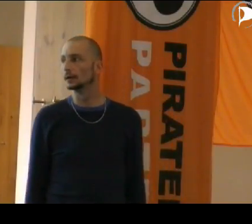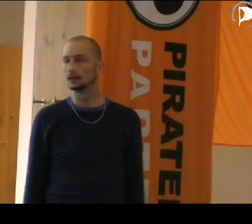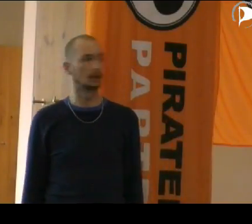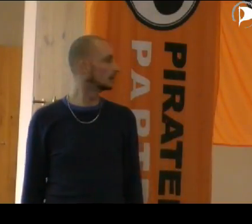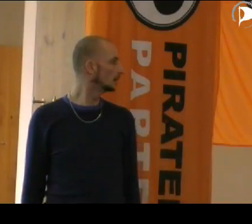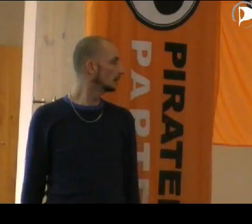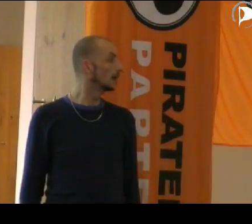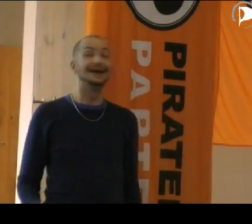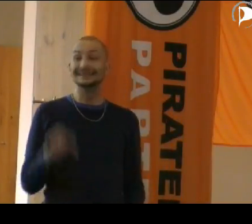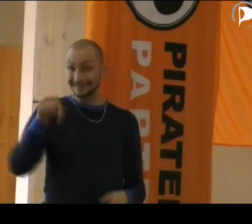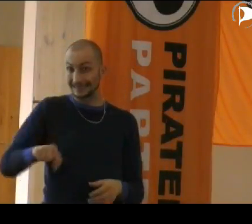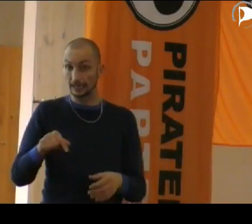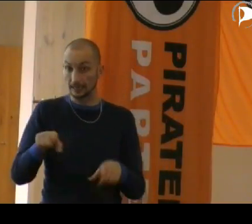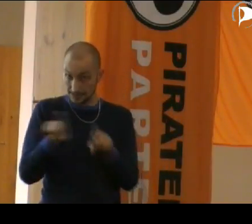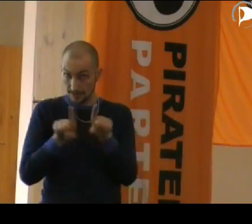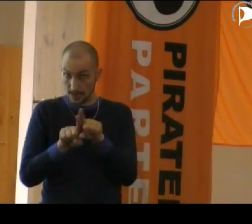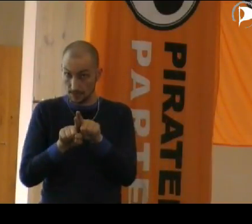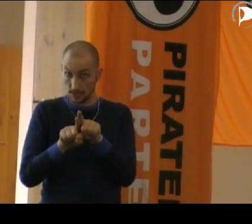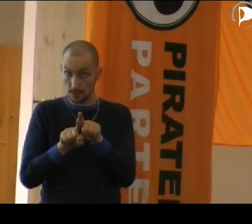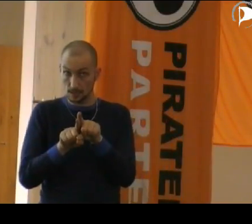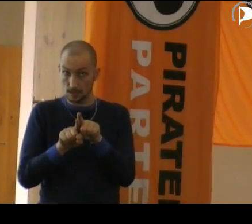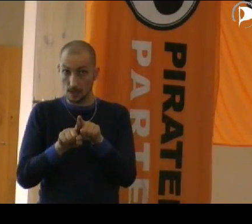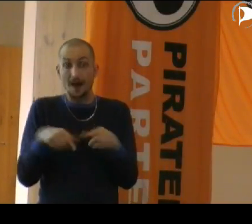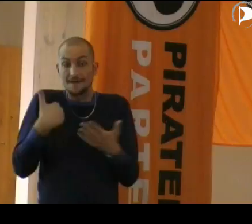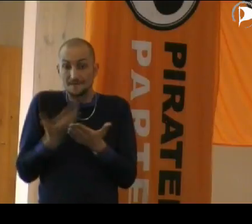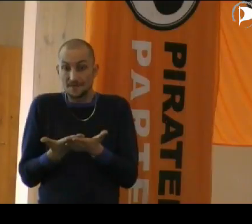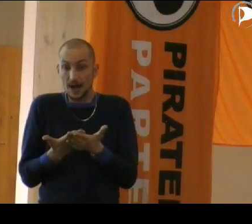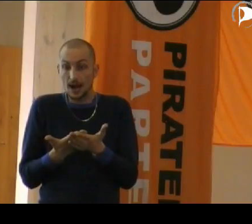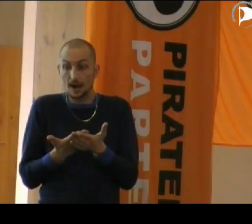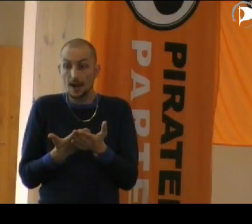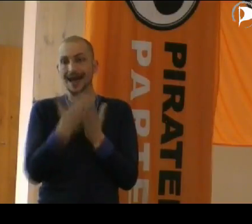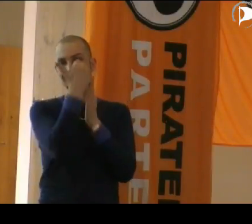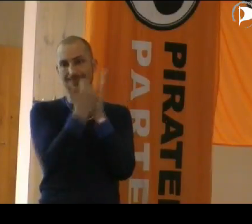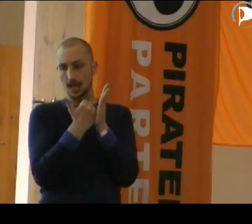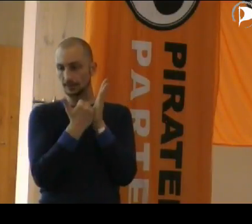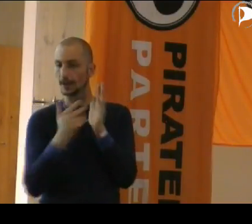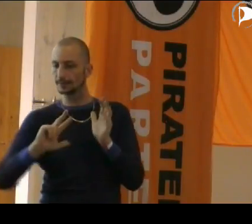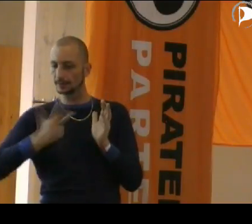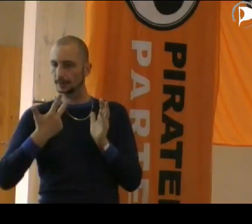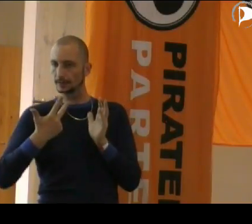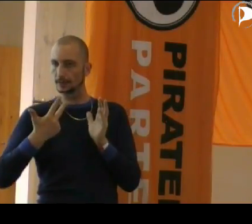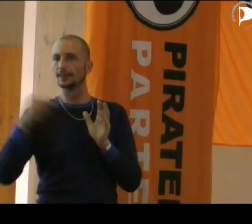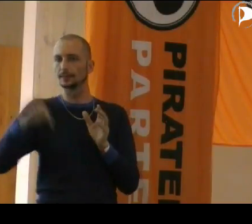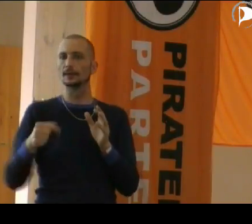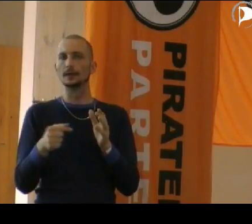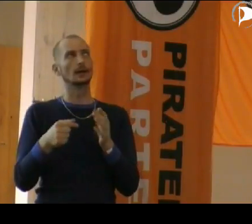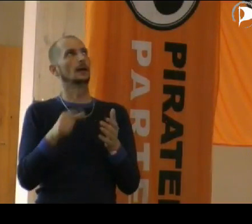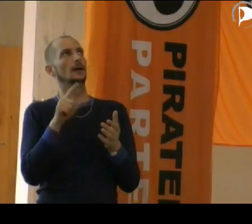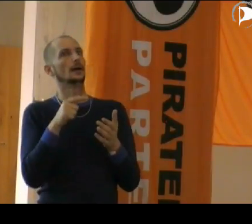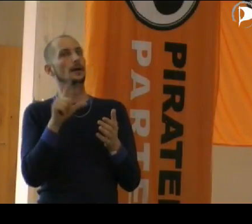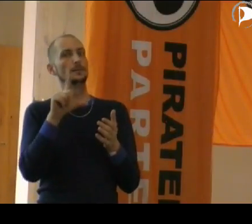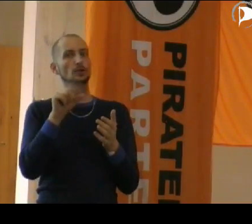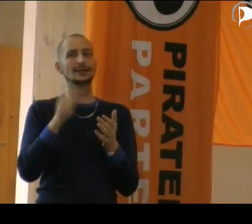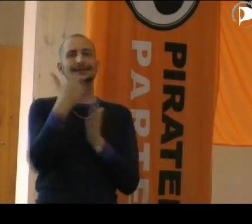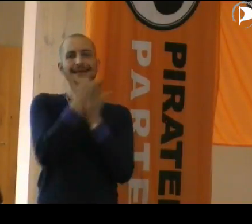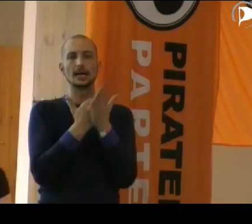wird das auch wie im konkreten fall daten von dritten wir sind also bis sondern auch bereich über datenschutz im netz zu setzen